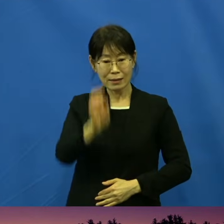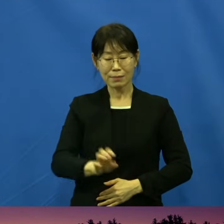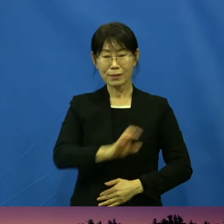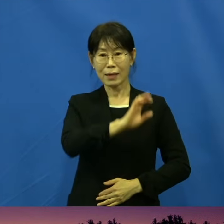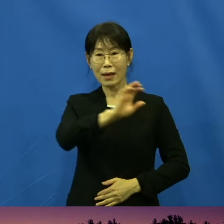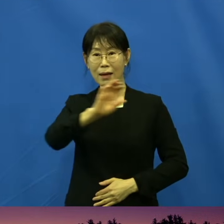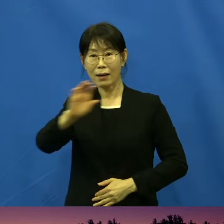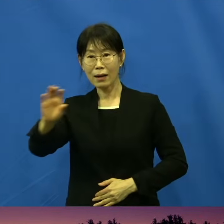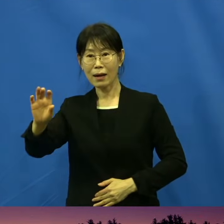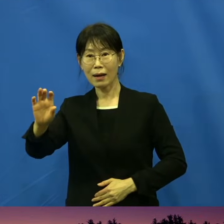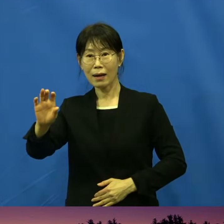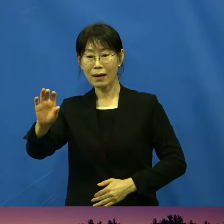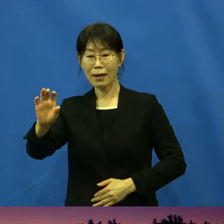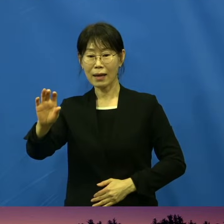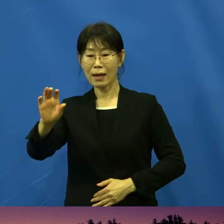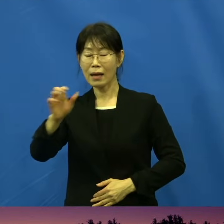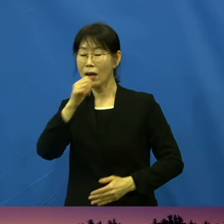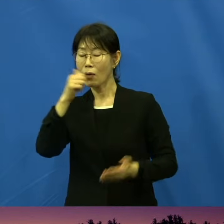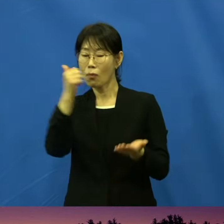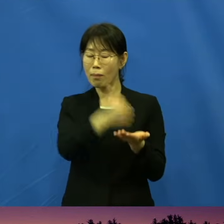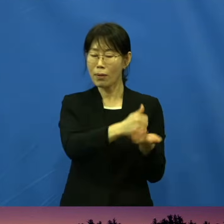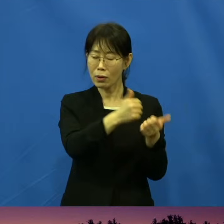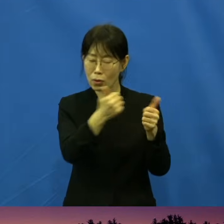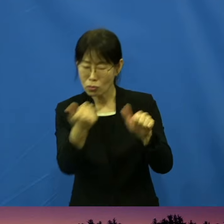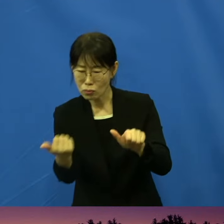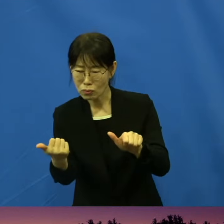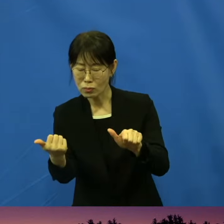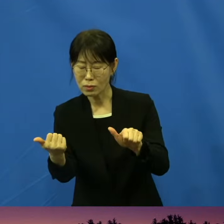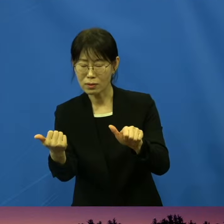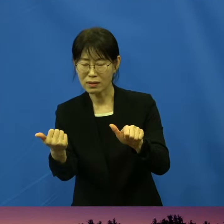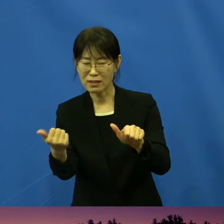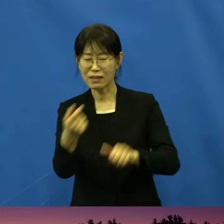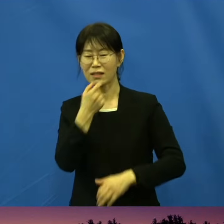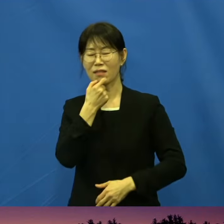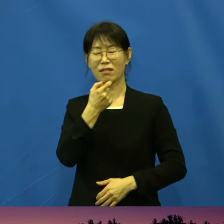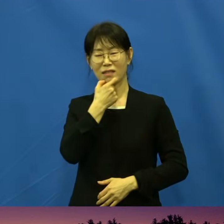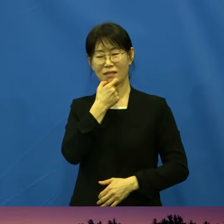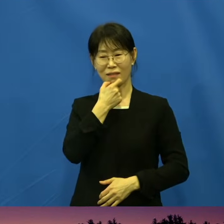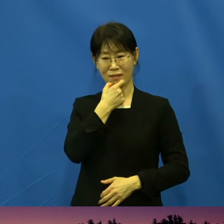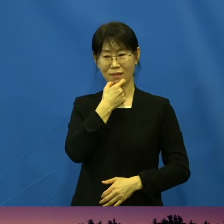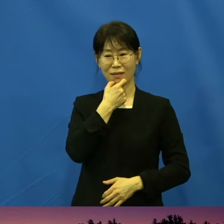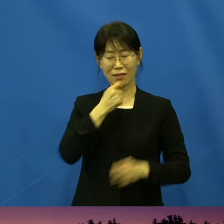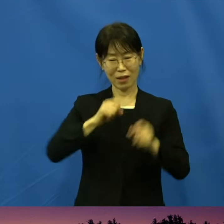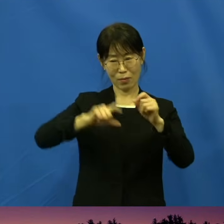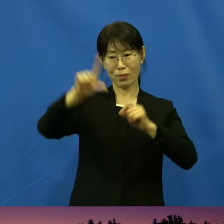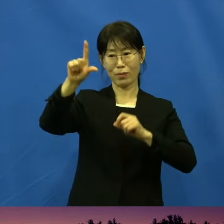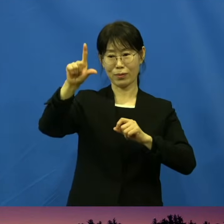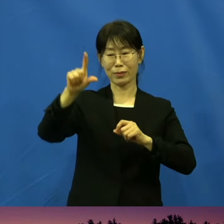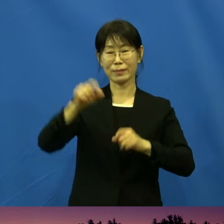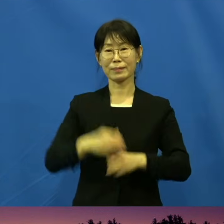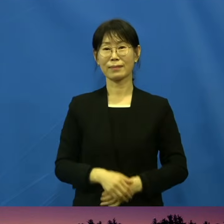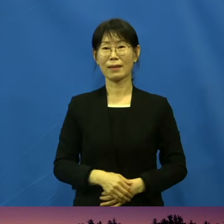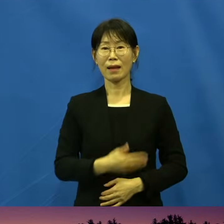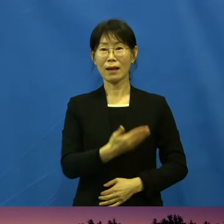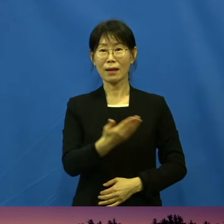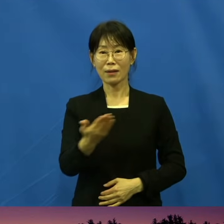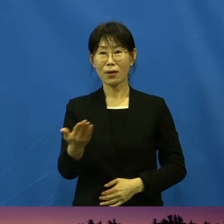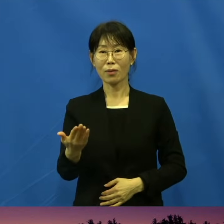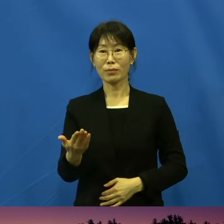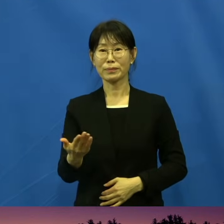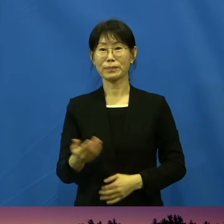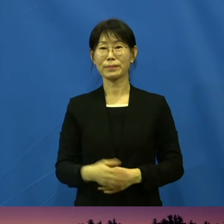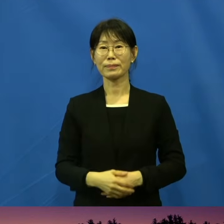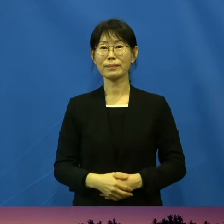박혀 죽어야 되는데 이게 안 죽는 거예요. 여러분, 죽어야 산다는 이 원리는 성경 속에서